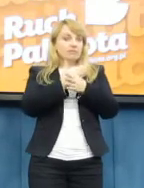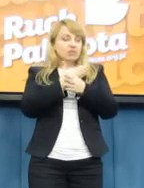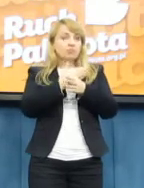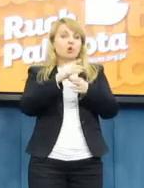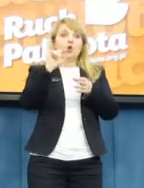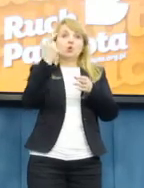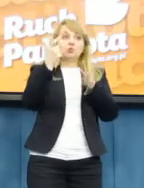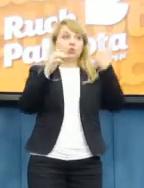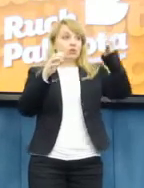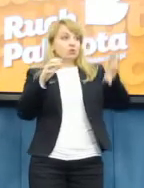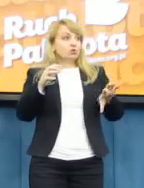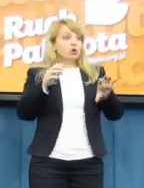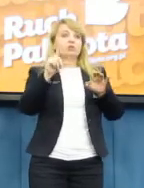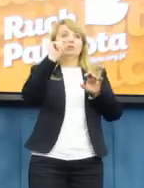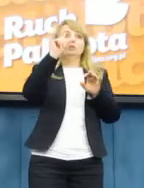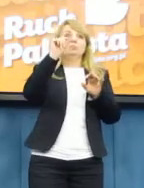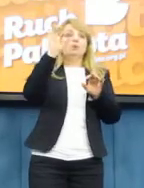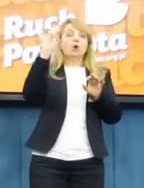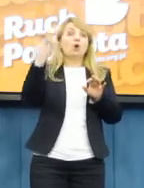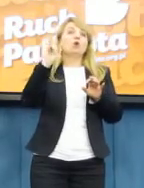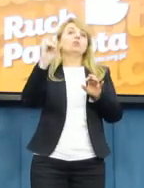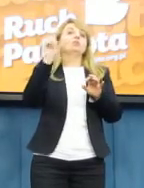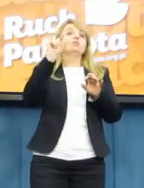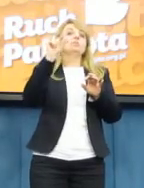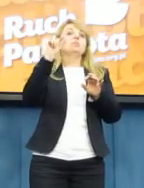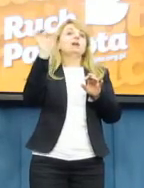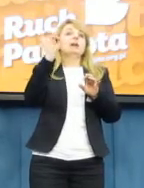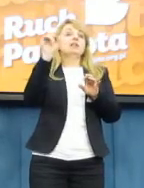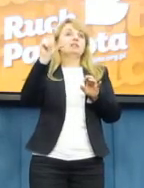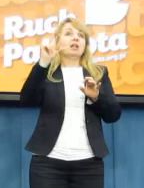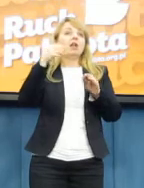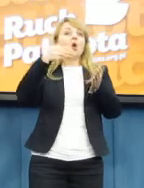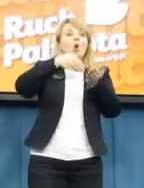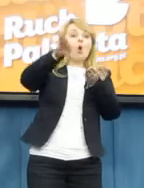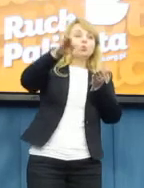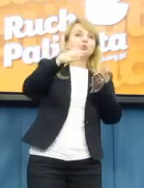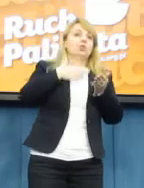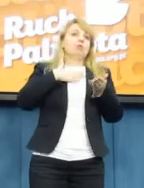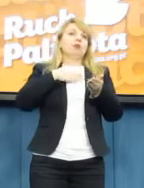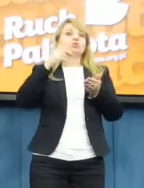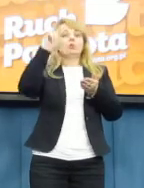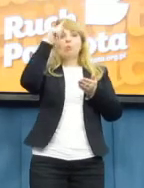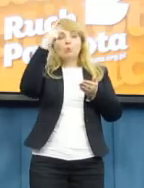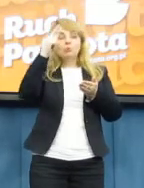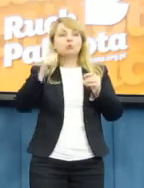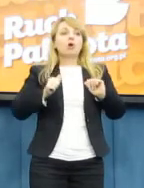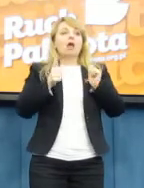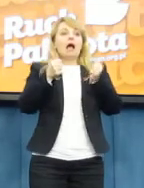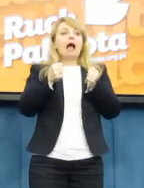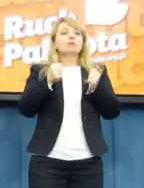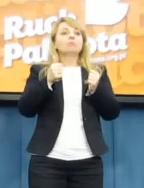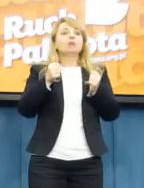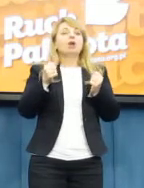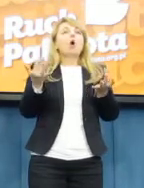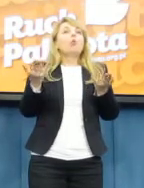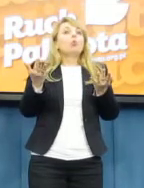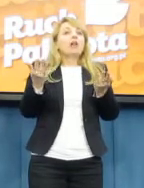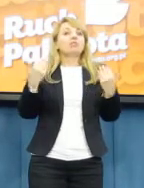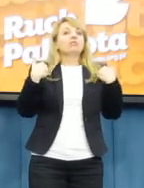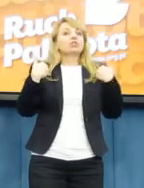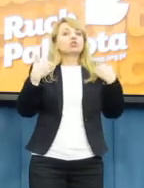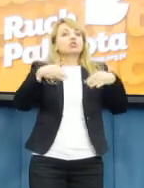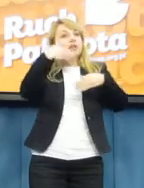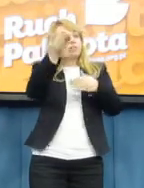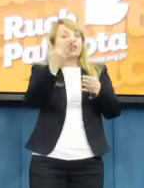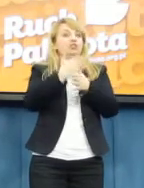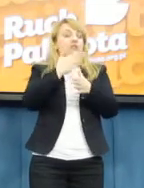Z drugiej strony Platforma i PSL cały czas odrzuca nasze pomysły, pomysły, ażeby ułatwić życie przedsiębiorcom w kryzysie, tak ażeby rozruszać polską